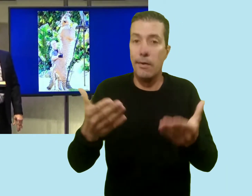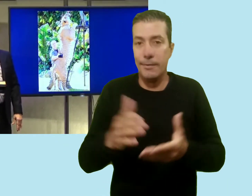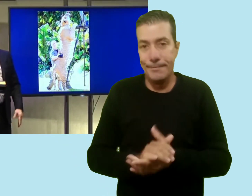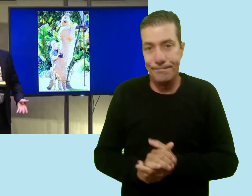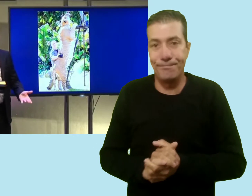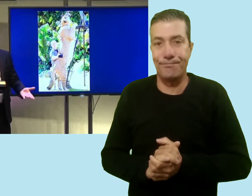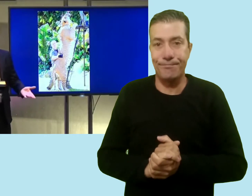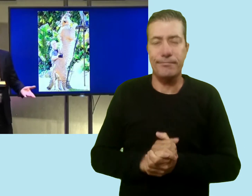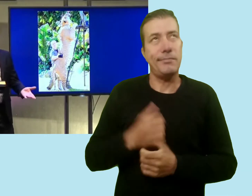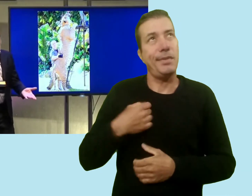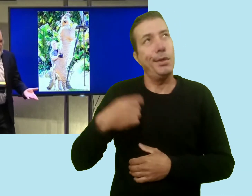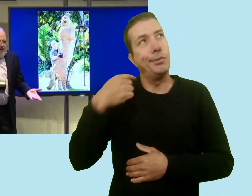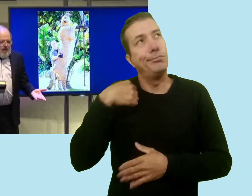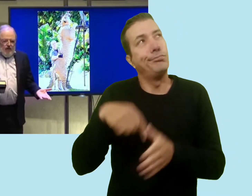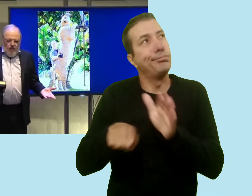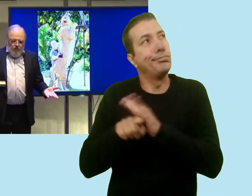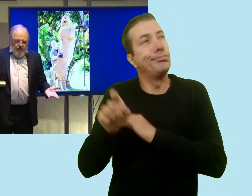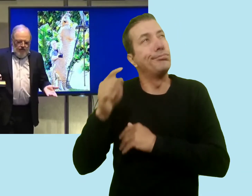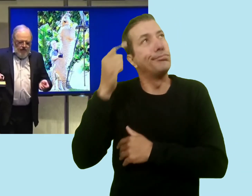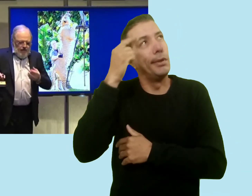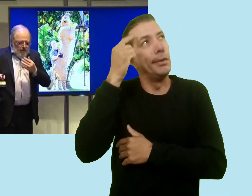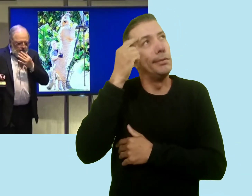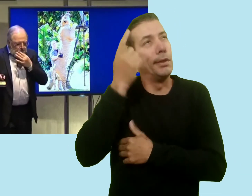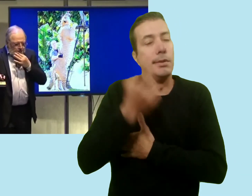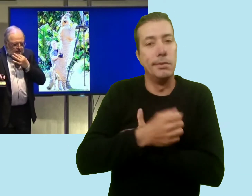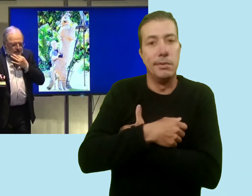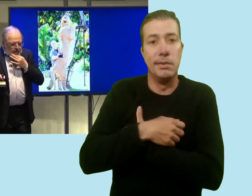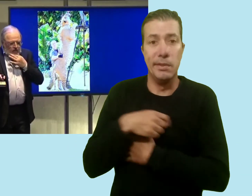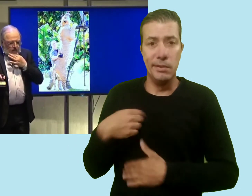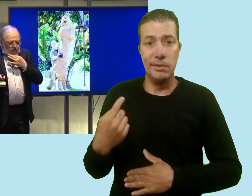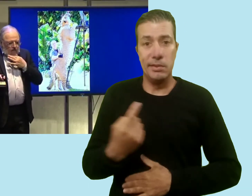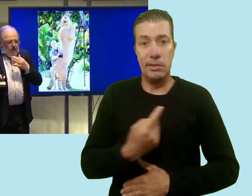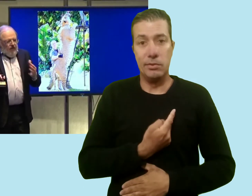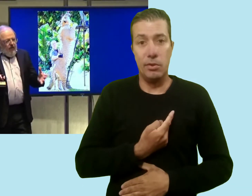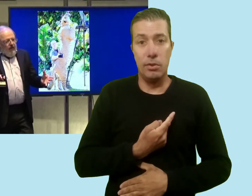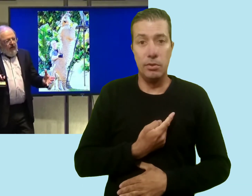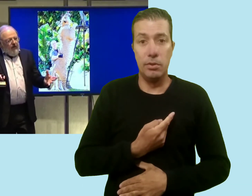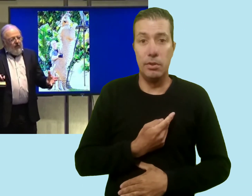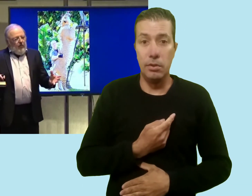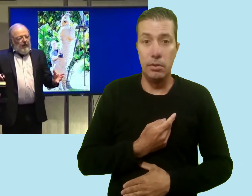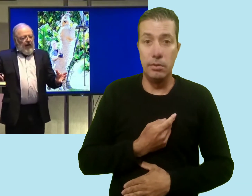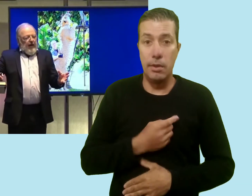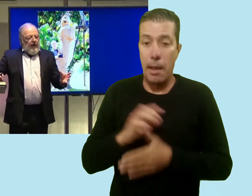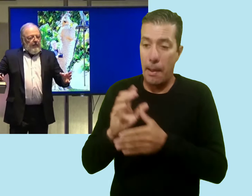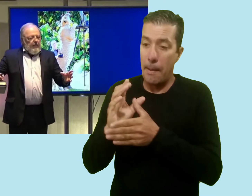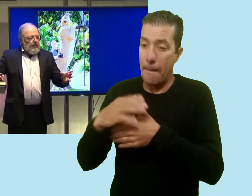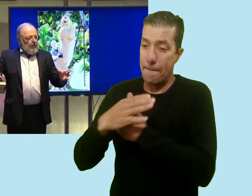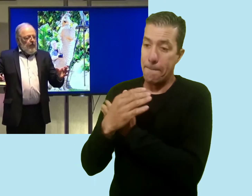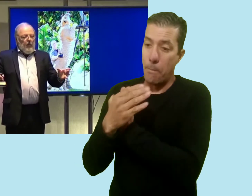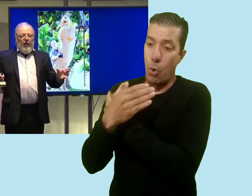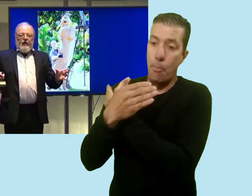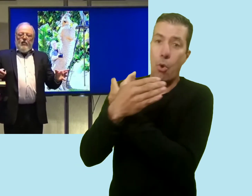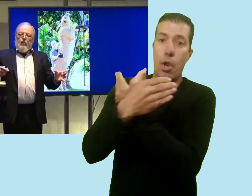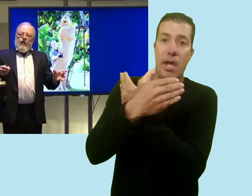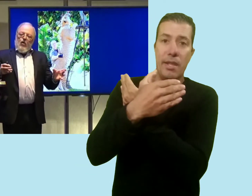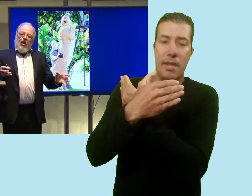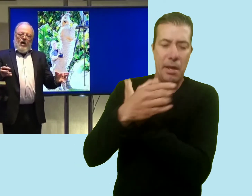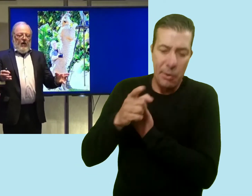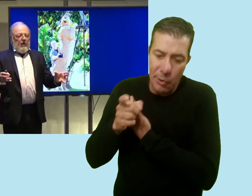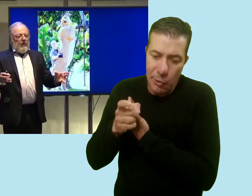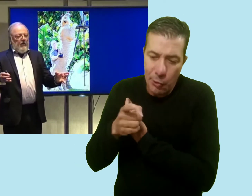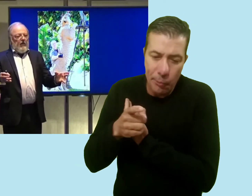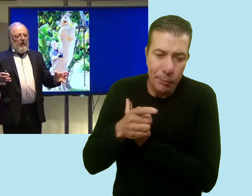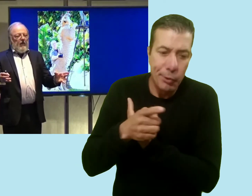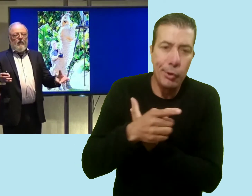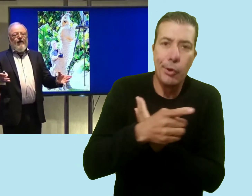né? Então, eu fico pensando assim, se a gente juntar borboleta com